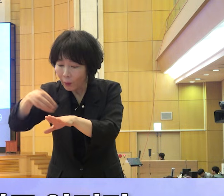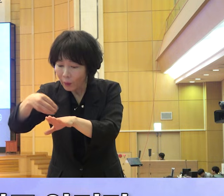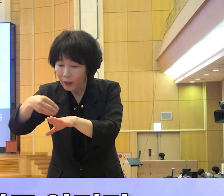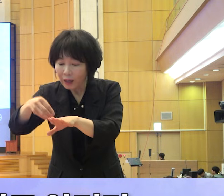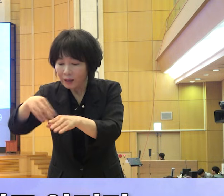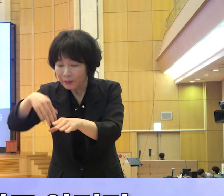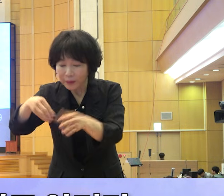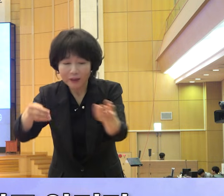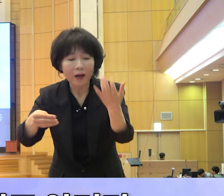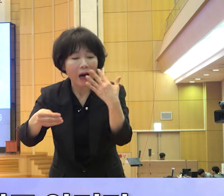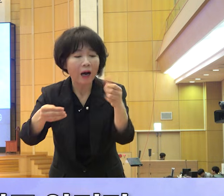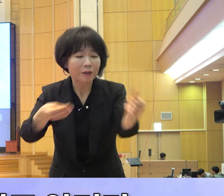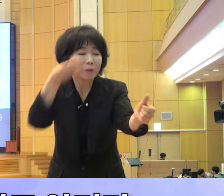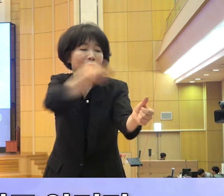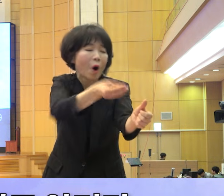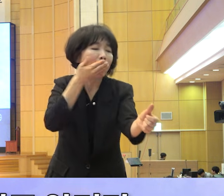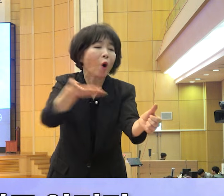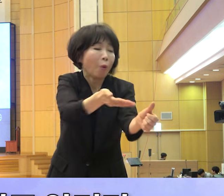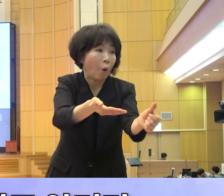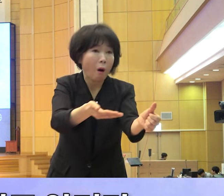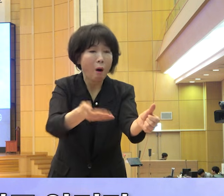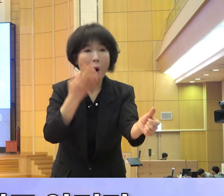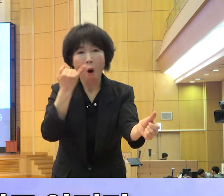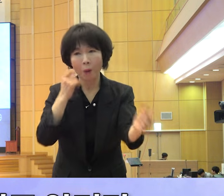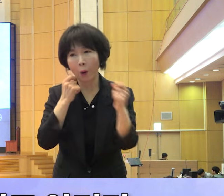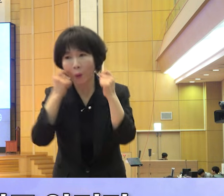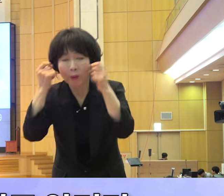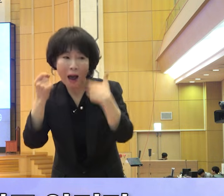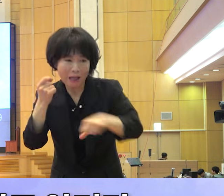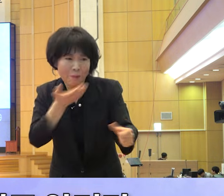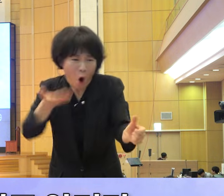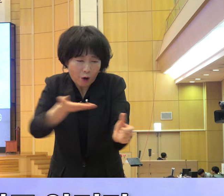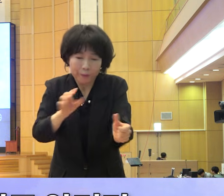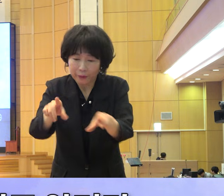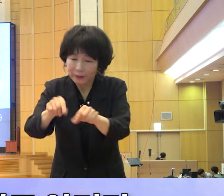와, 어린애 같으면 내가 말도 안 해요.